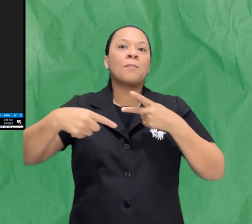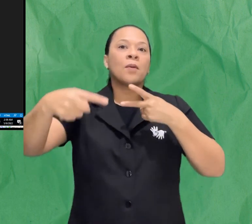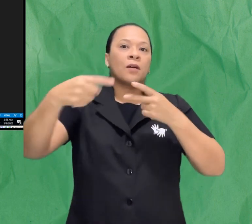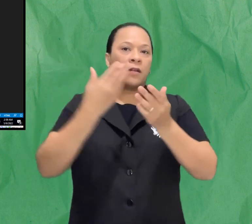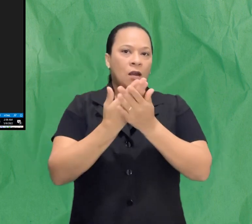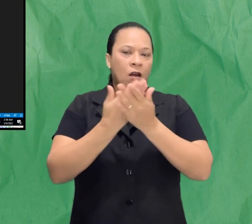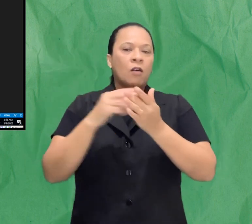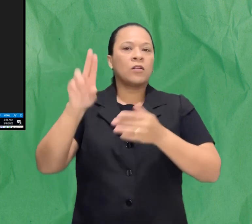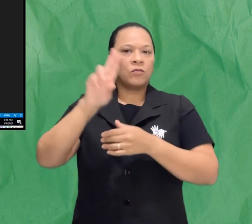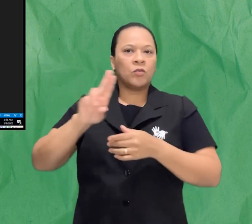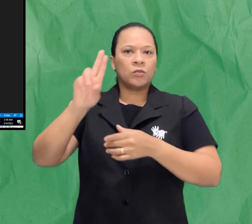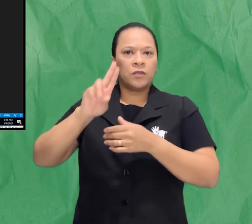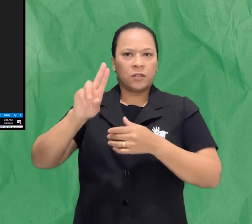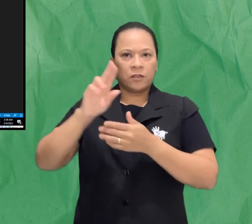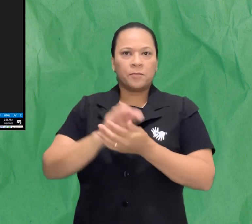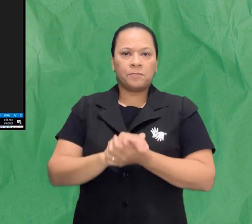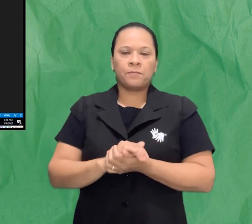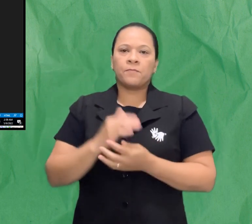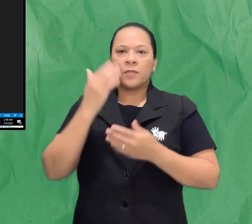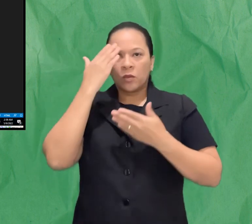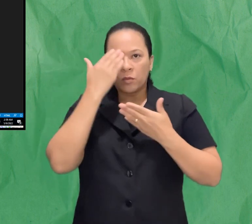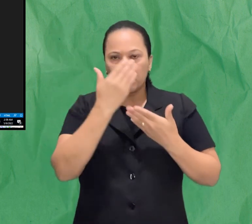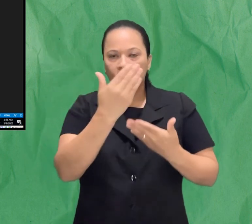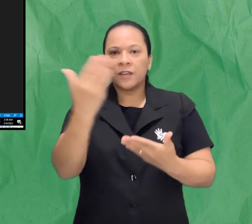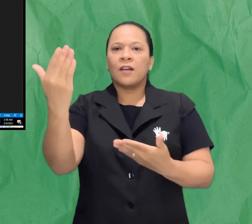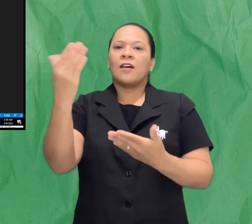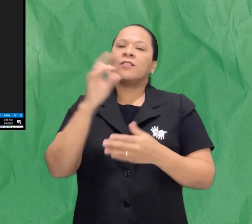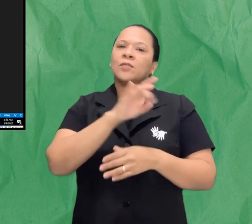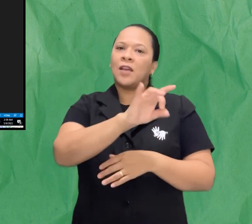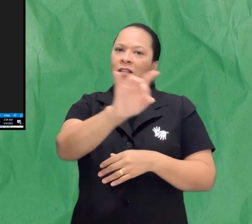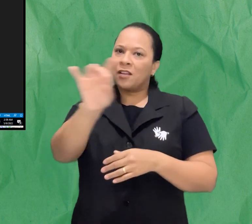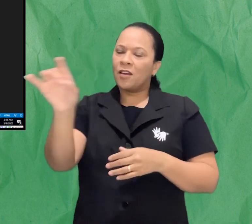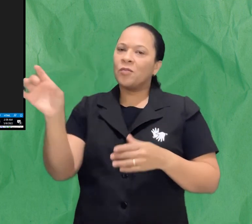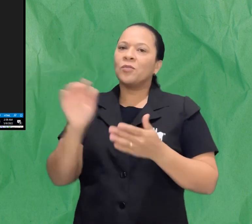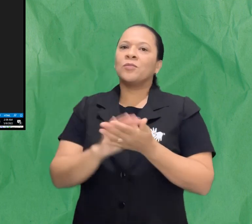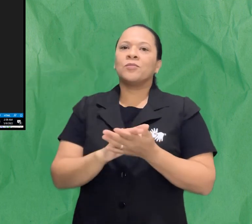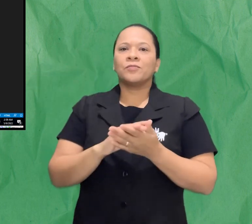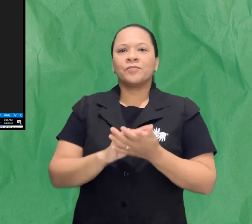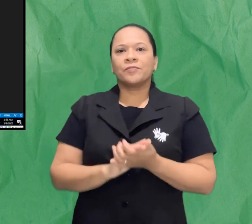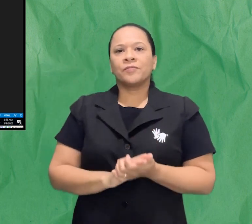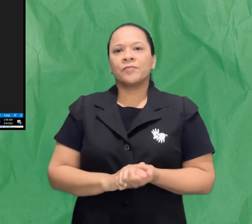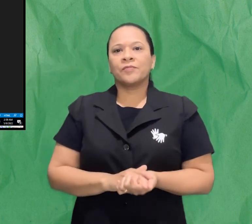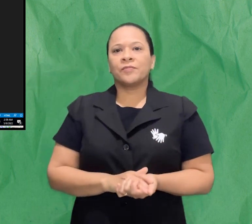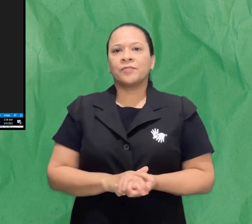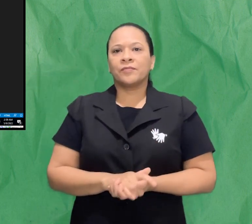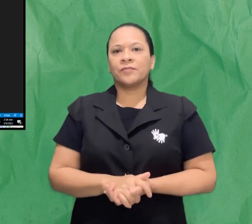Muito obrigado pela presença de vocês e até a próxima.